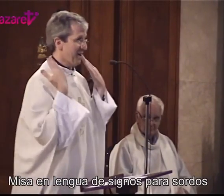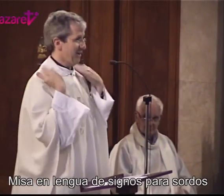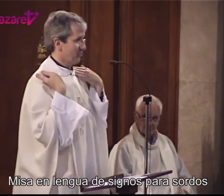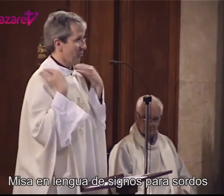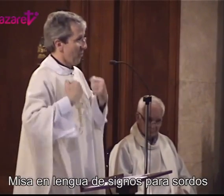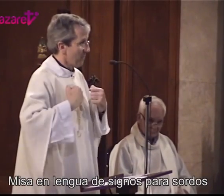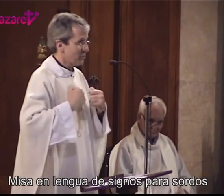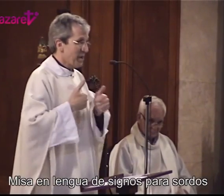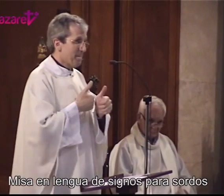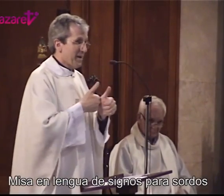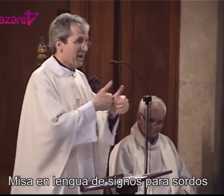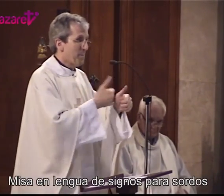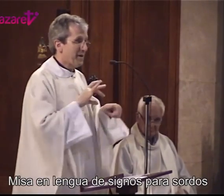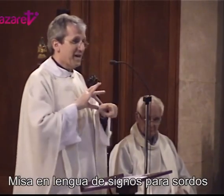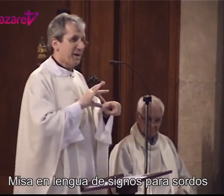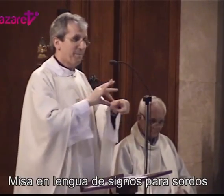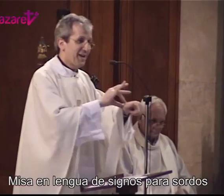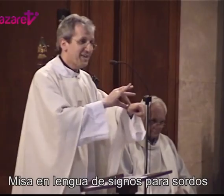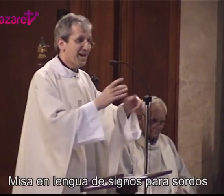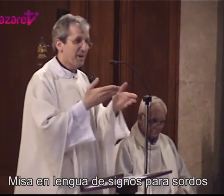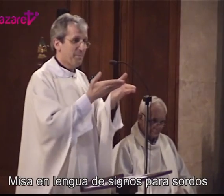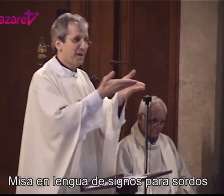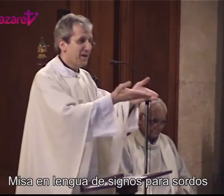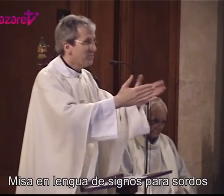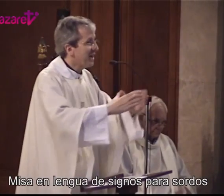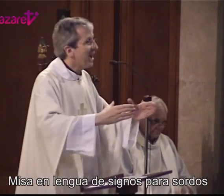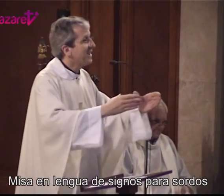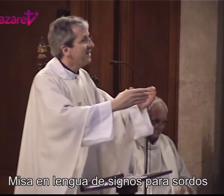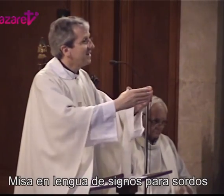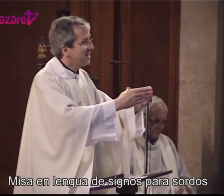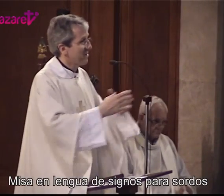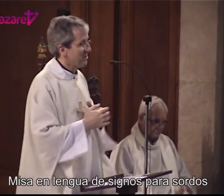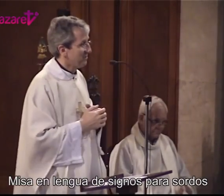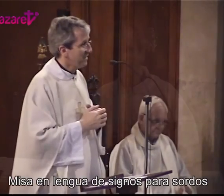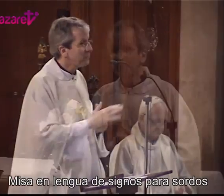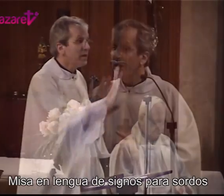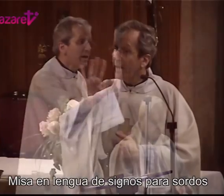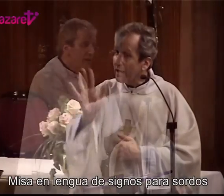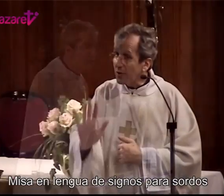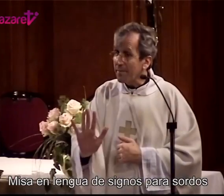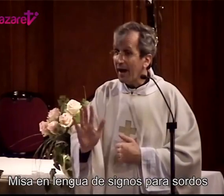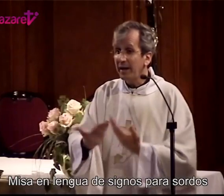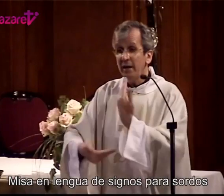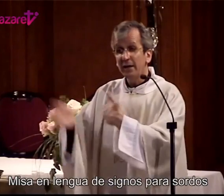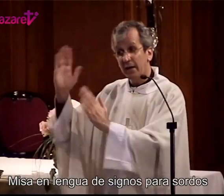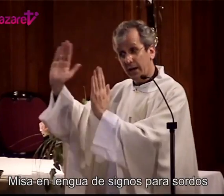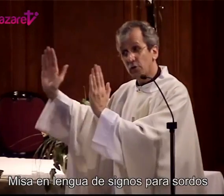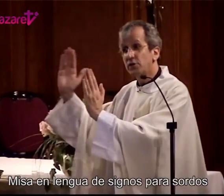los hombros, para acompañar, para guiar, para ayudar a aquel rebaño, ¿eh? Es una imagen que en aquellos